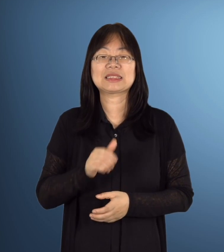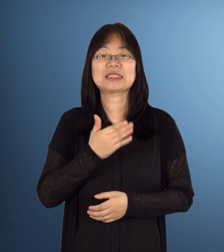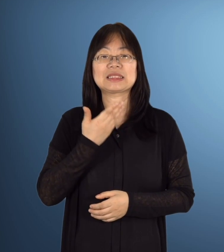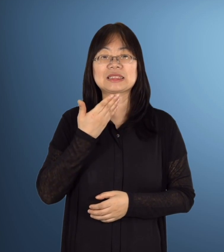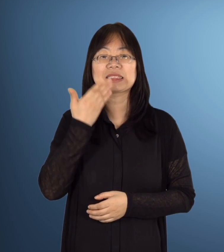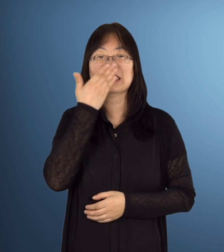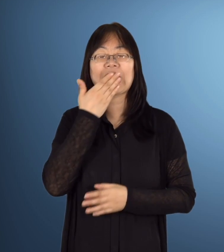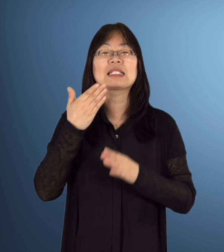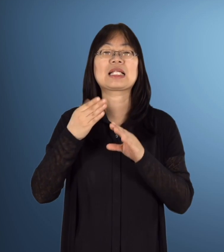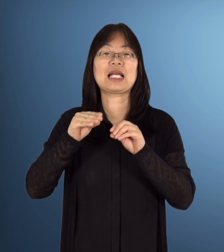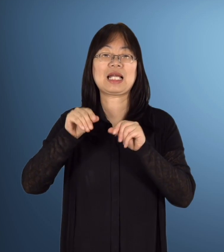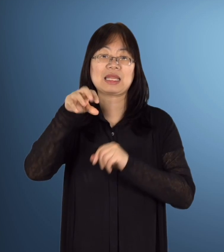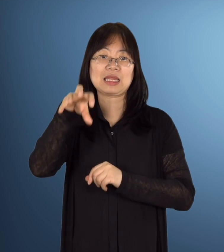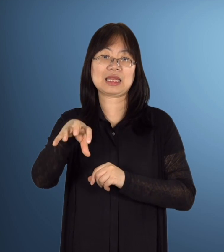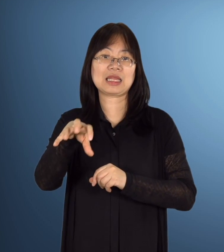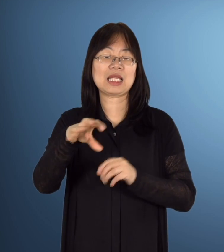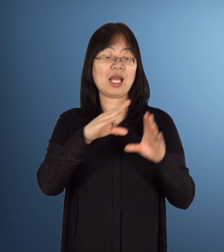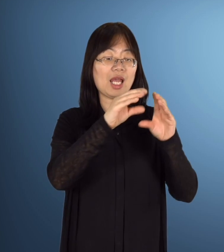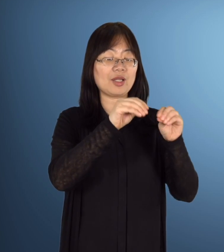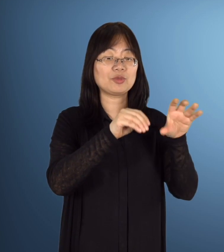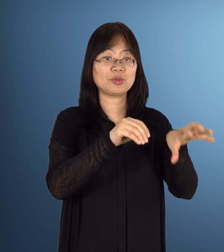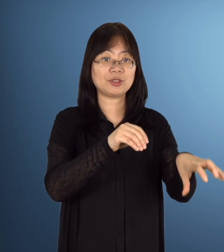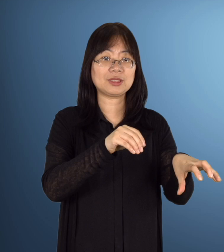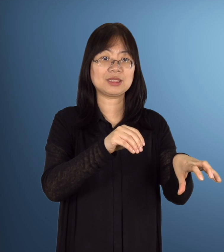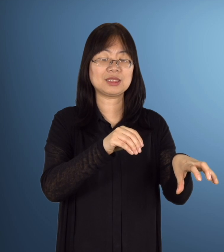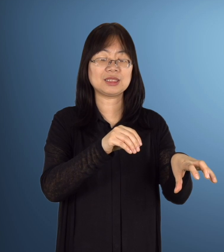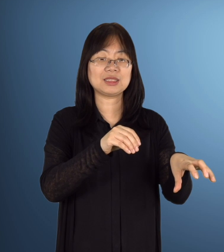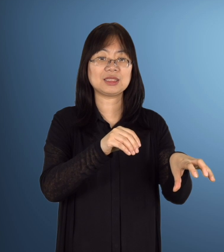가나안을 얘기합니다. 그러니까 애굽에서